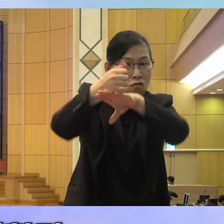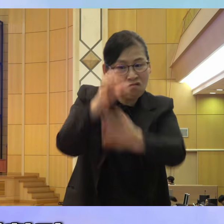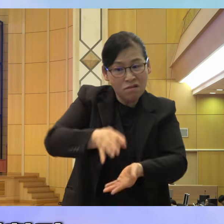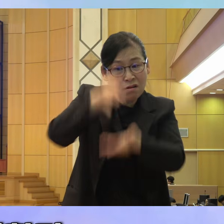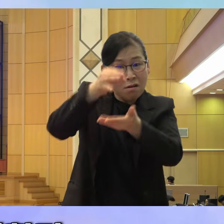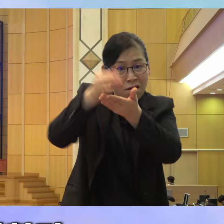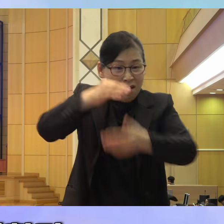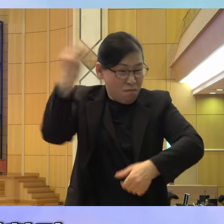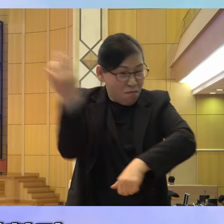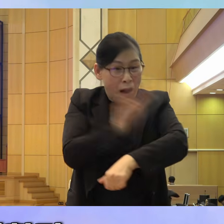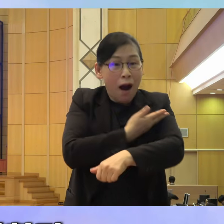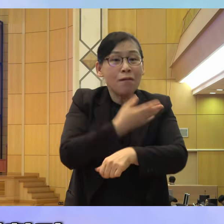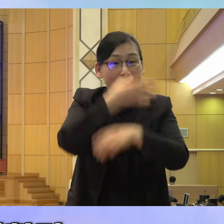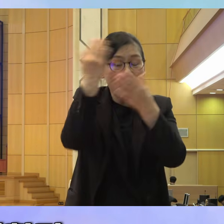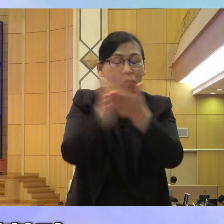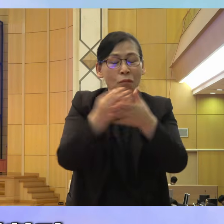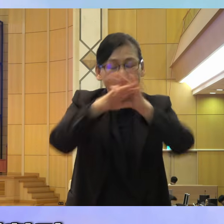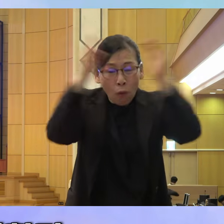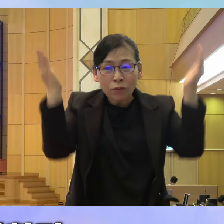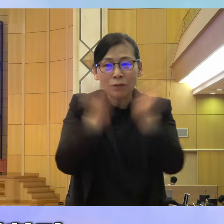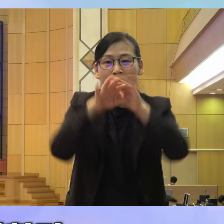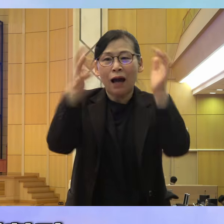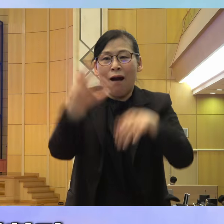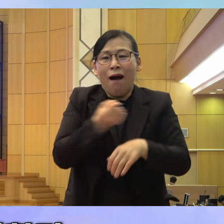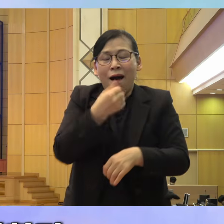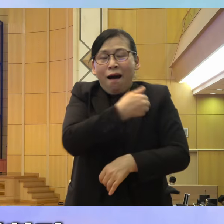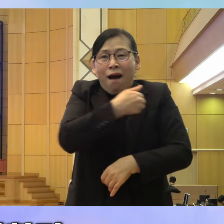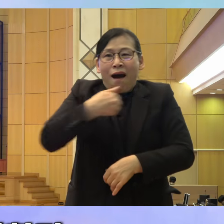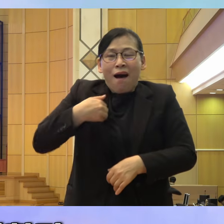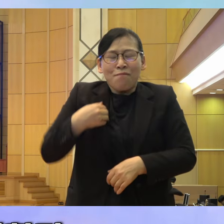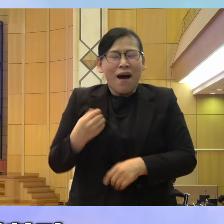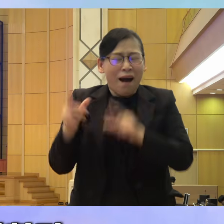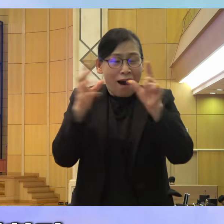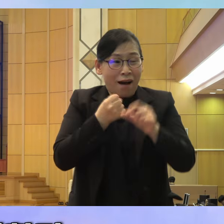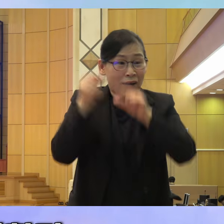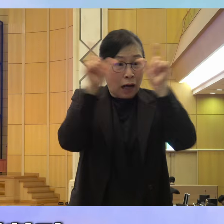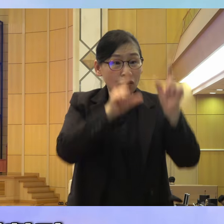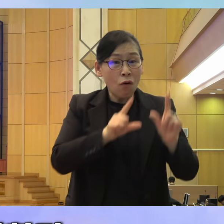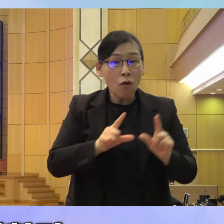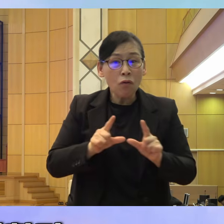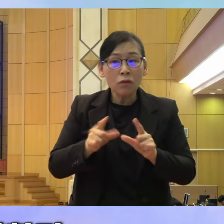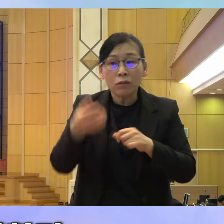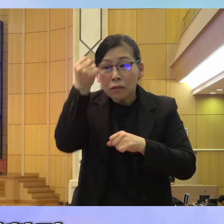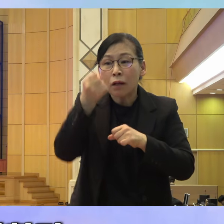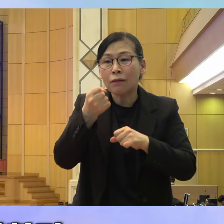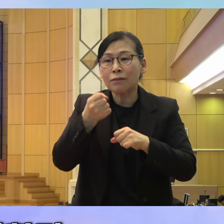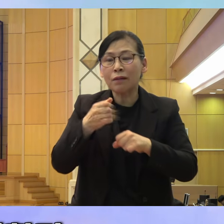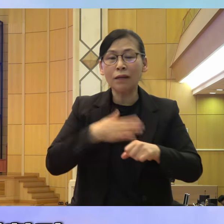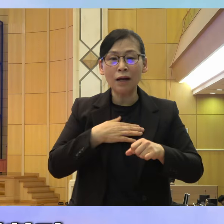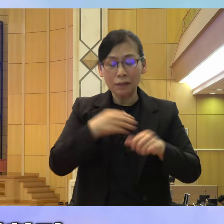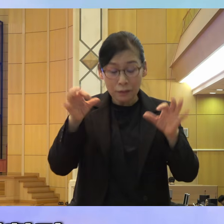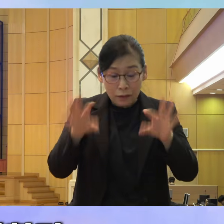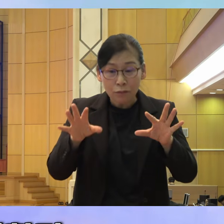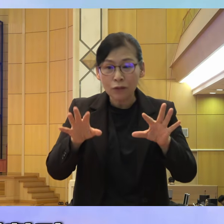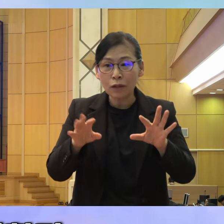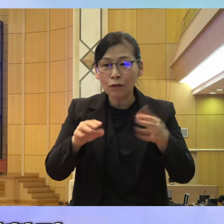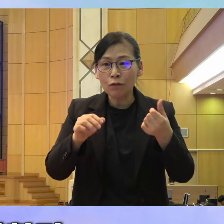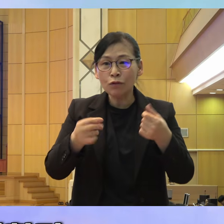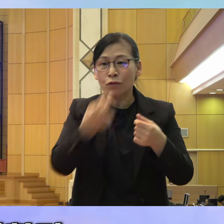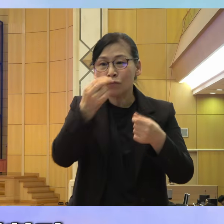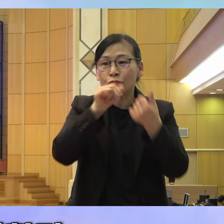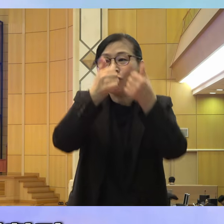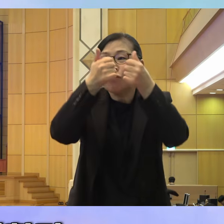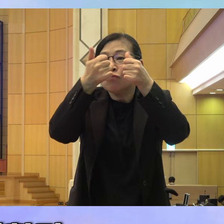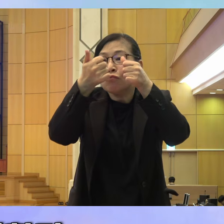재물이 있고 모든 것을 다 내가 가졌다 하더라도 내가 이 순간 숨이